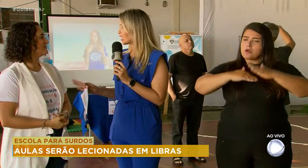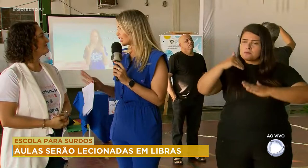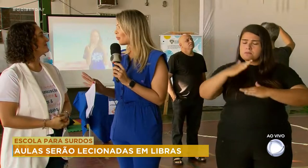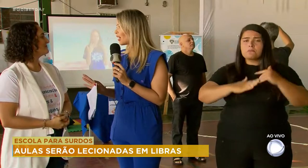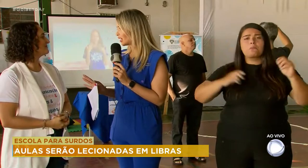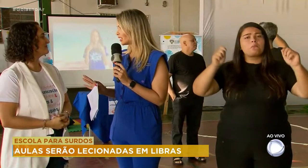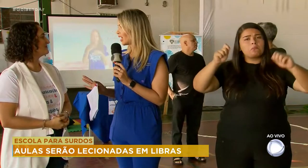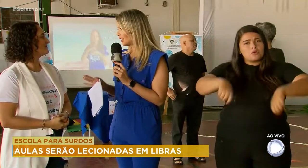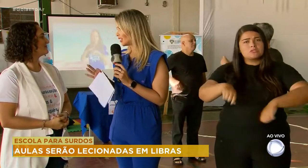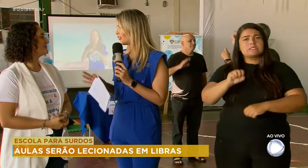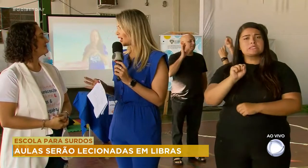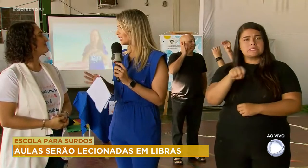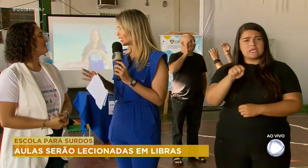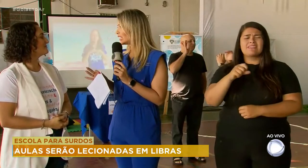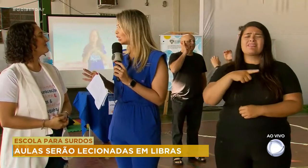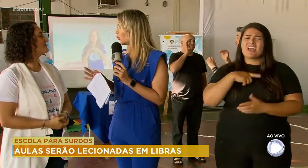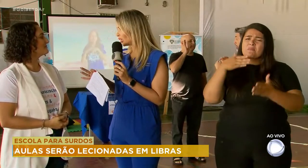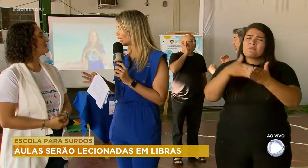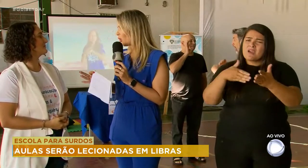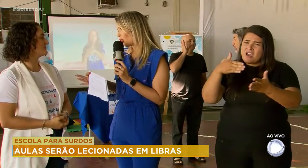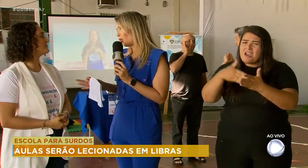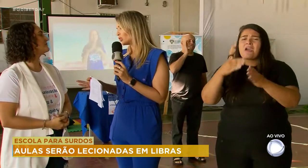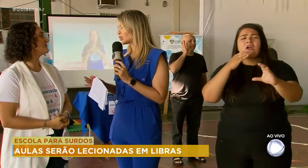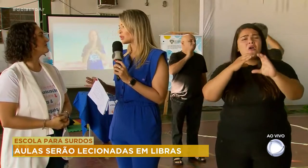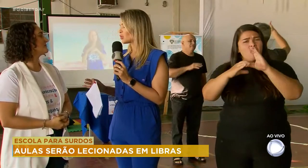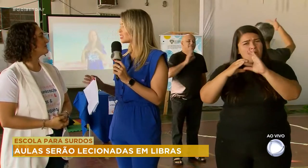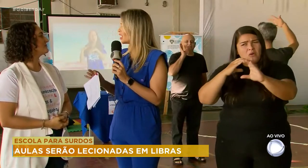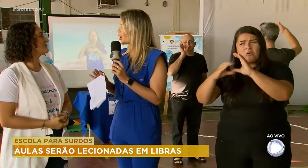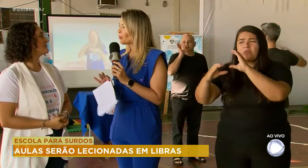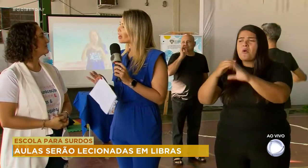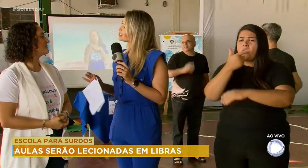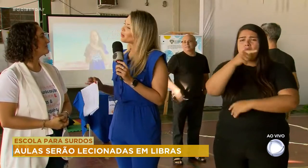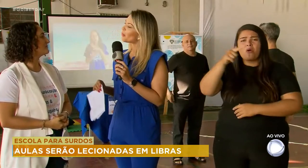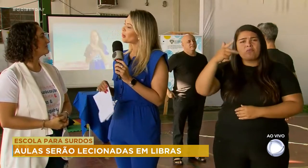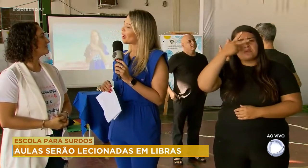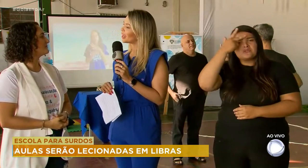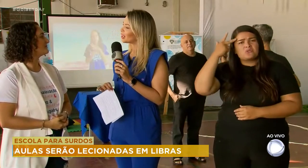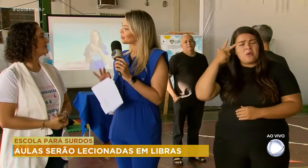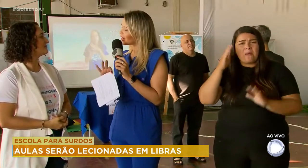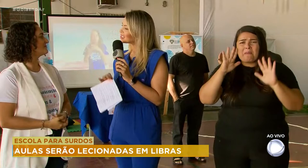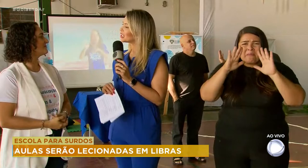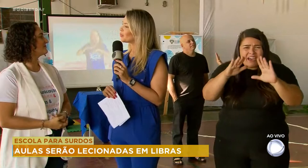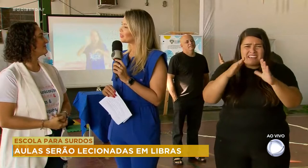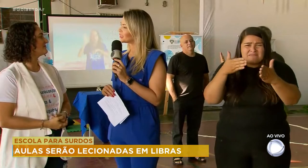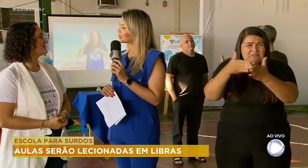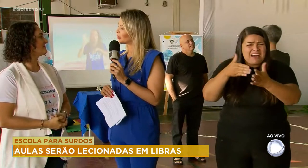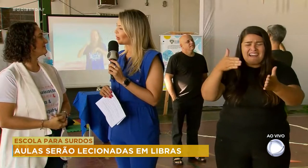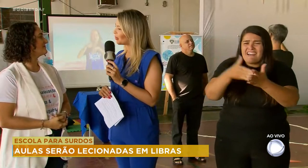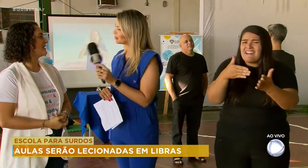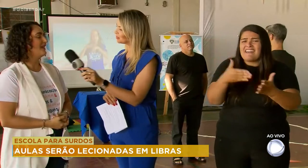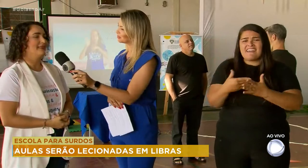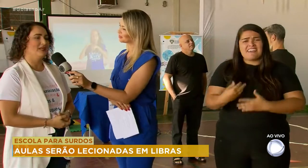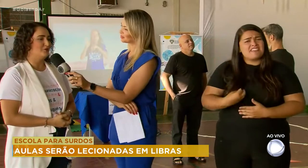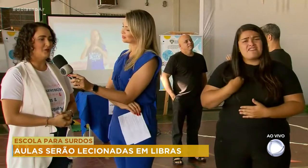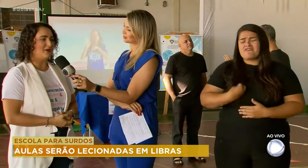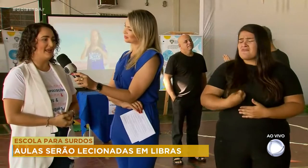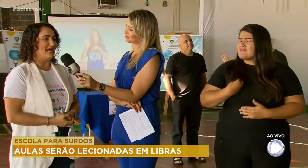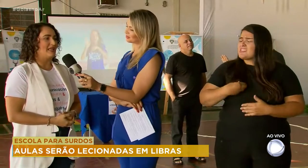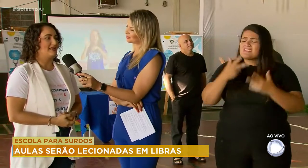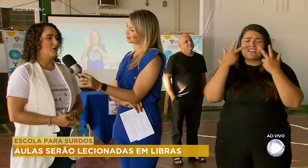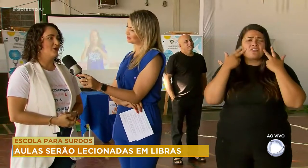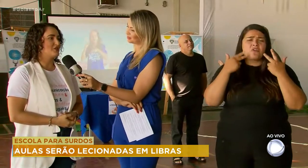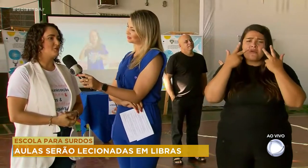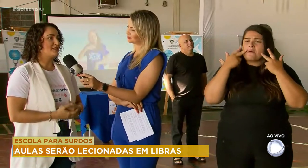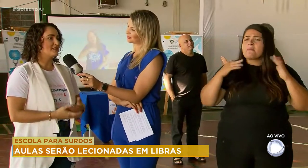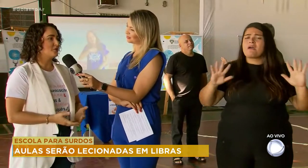avançar. Tem a barreira da fala, da língua, com outras pessoas, mas não é uma barreira para seguir uma vida normal. Não, não é.